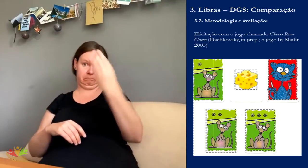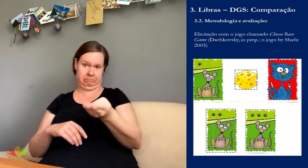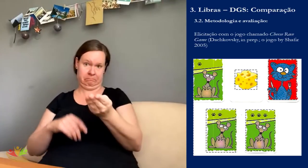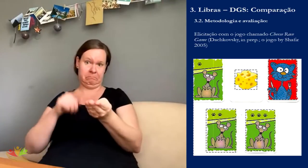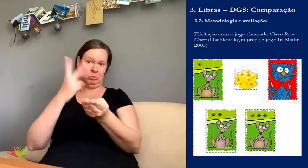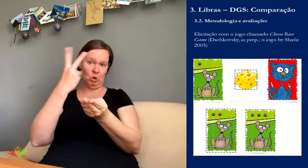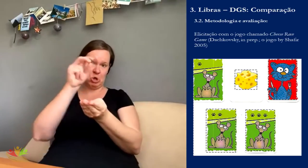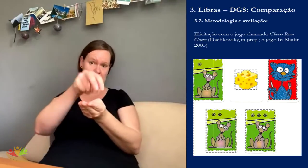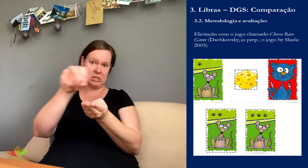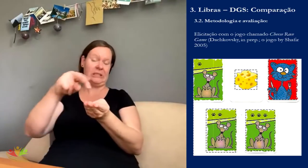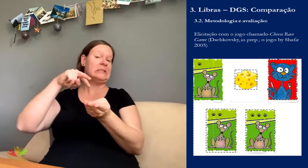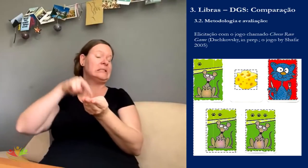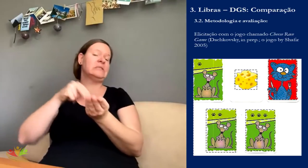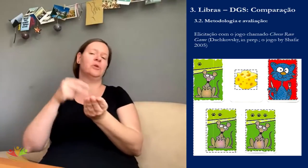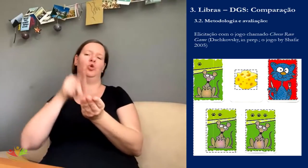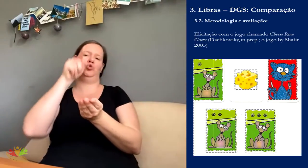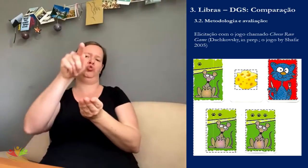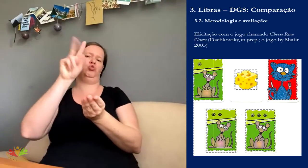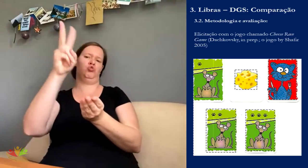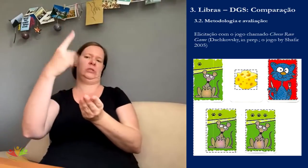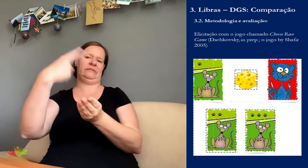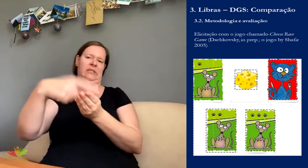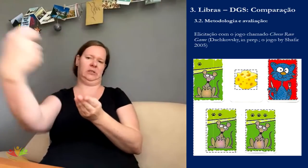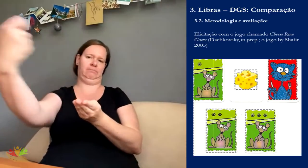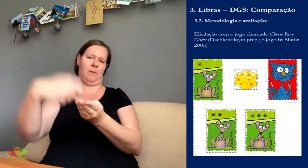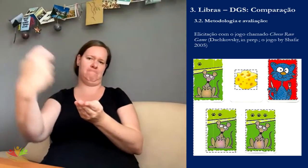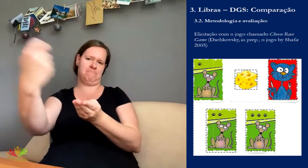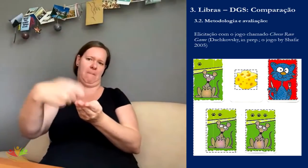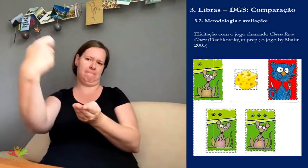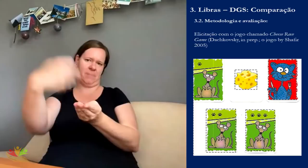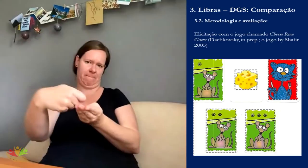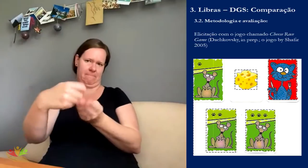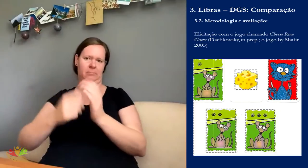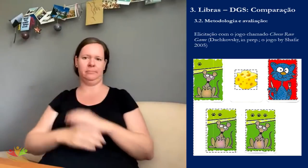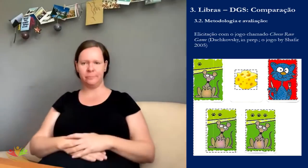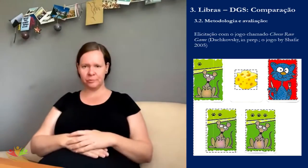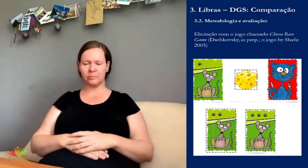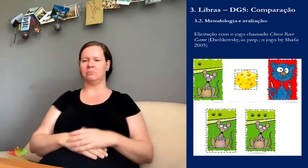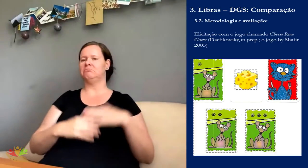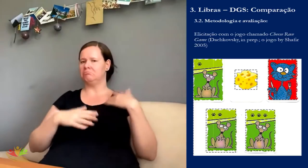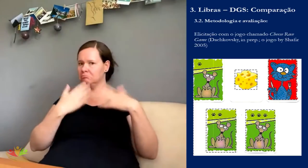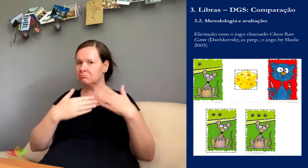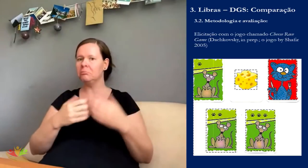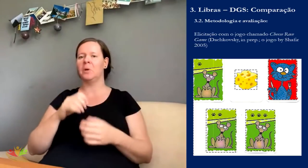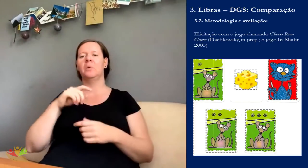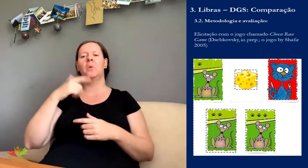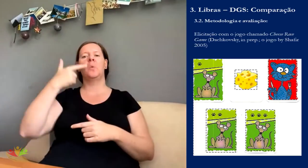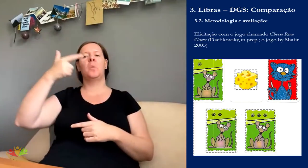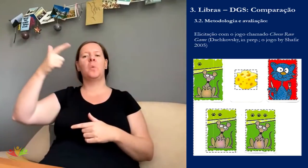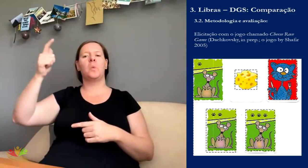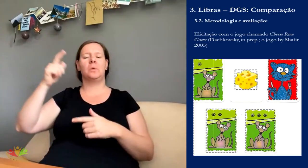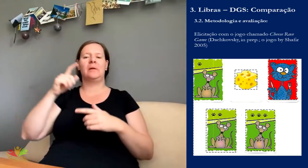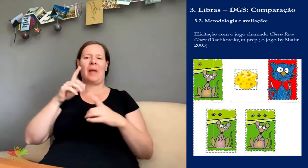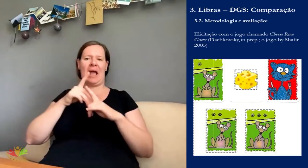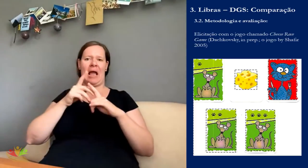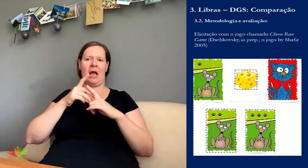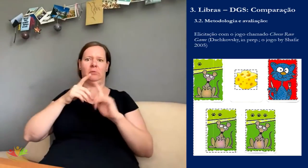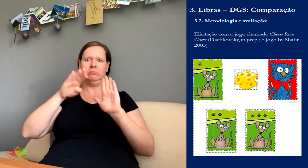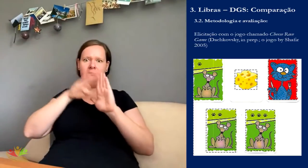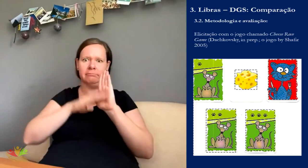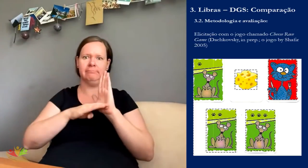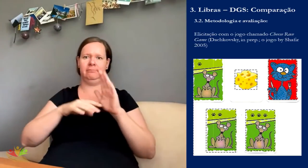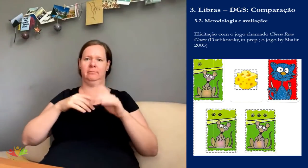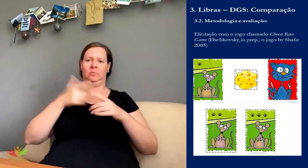ó, se o gato dá, por exemplo, 2 queijos, você vai ter que me pagar um